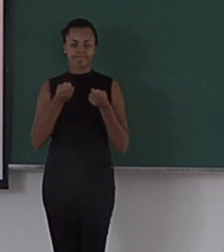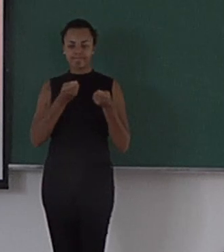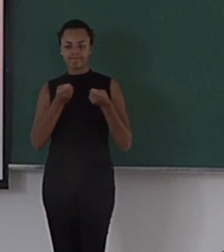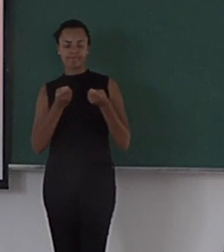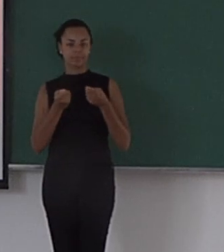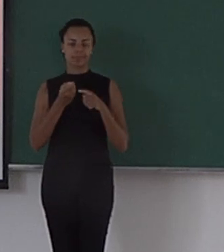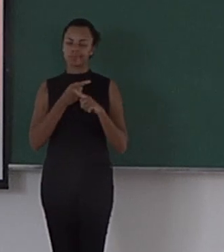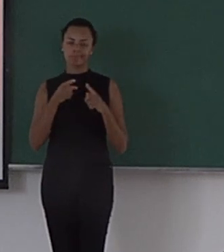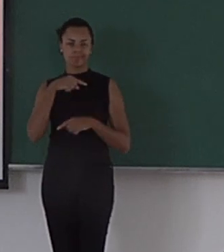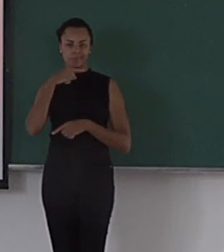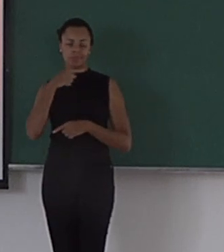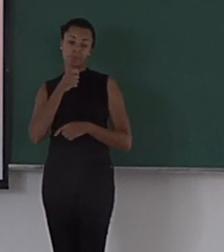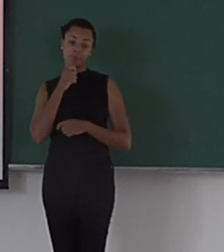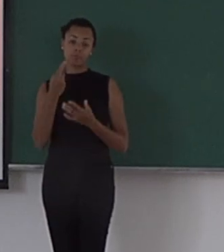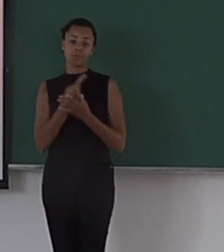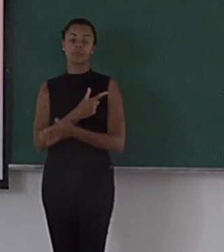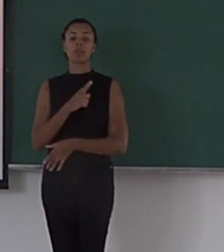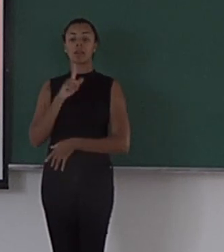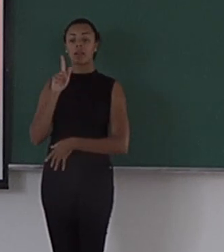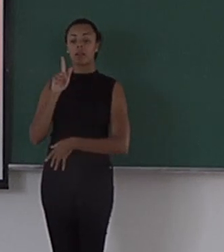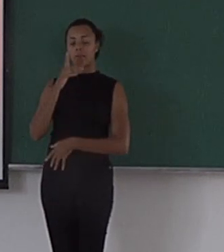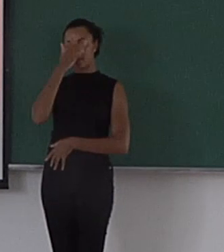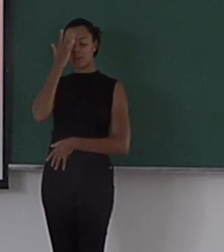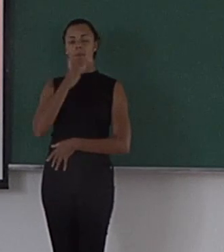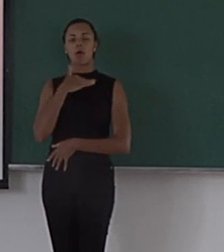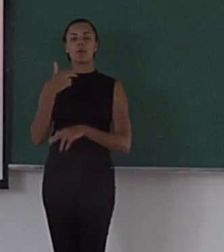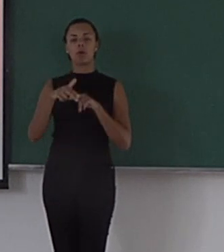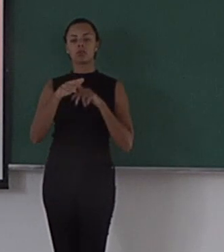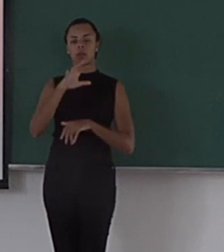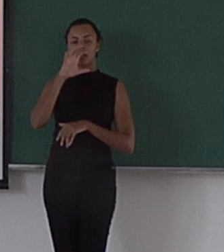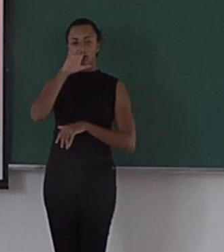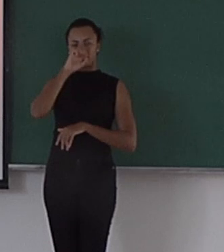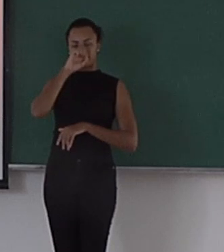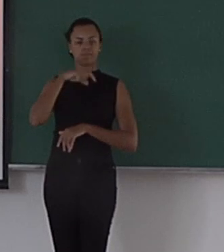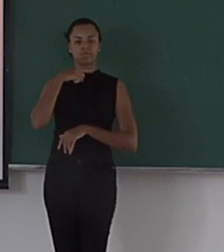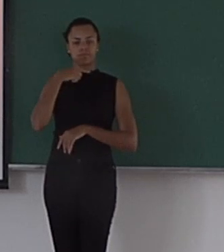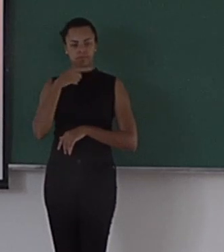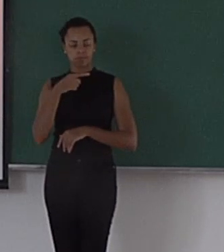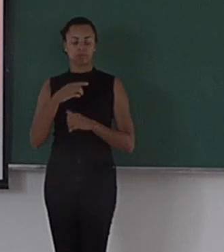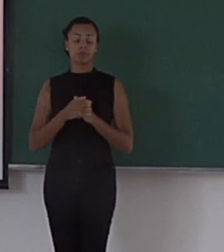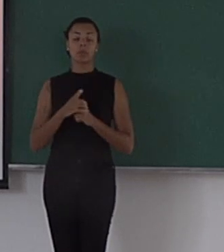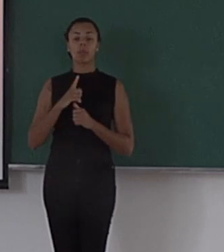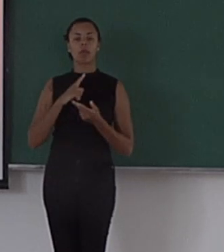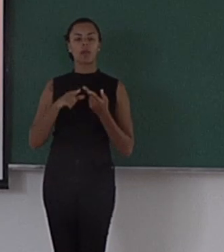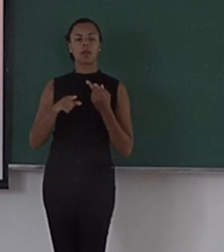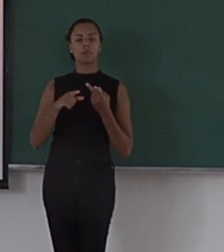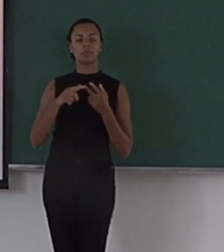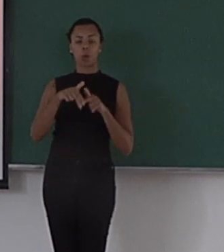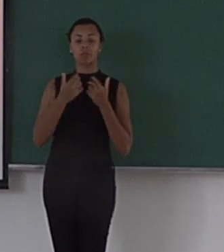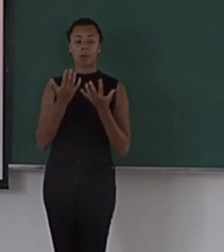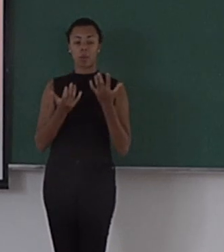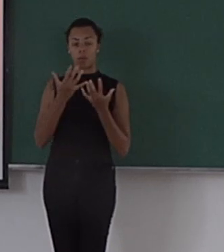mas, né, existe esse gás, né, o indivíduo morre por asfixia. Existem outros que o indivíduo morre por queimadura